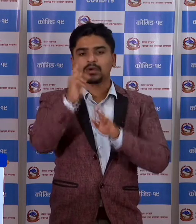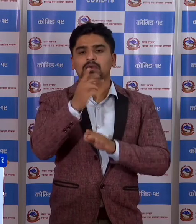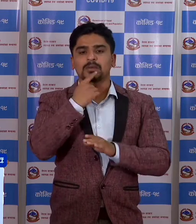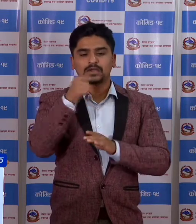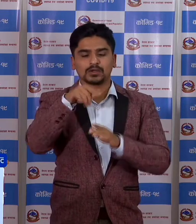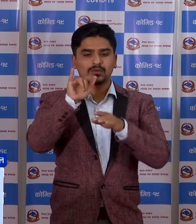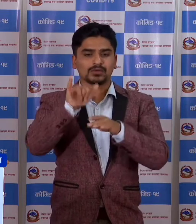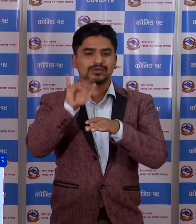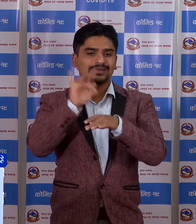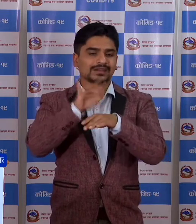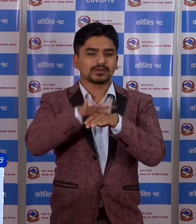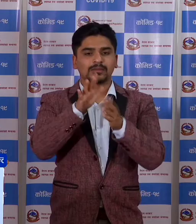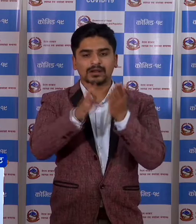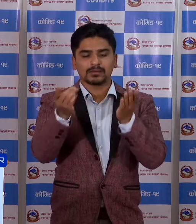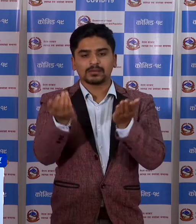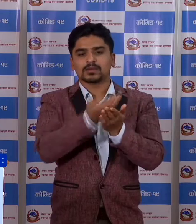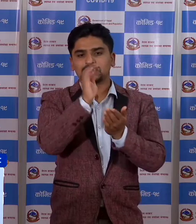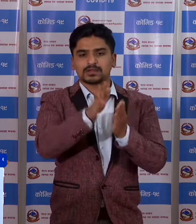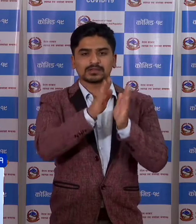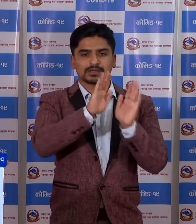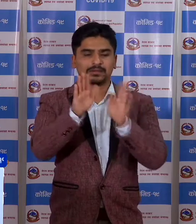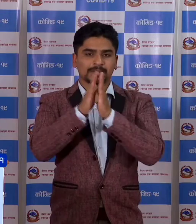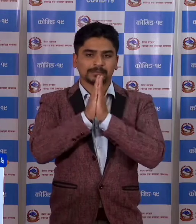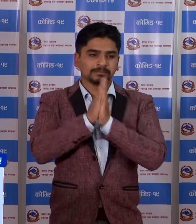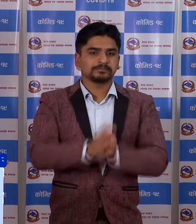भने यो डेङ्गु रोगबाट पनि बच्न सकिन्छ। हस्,